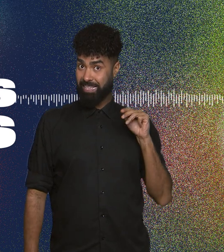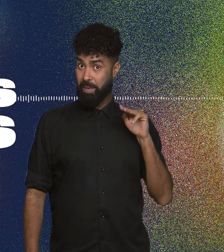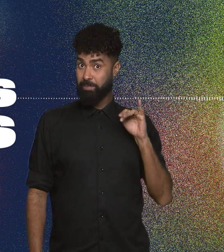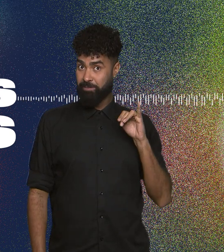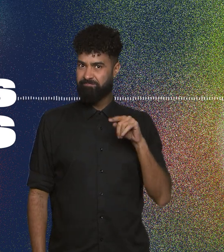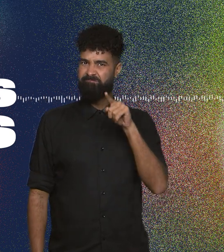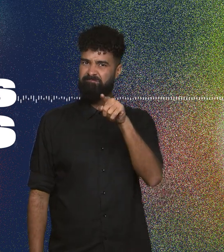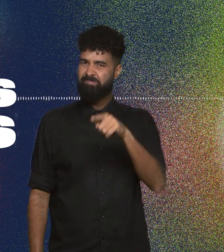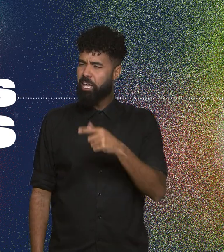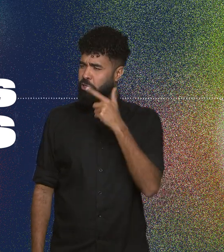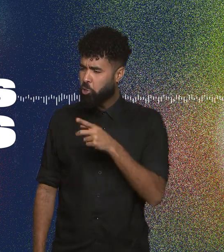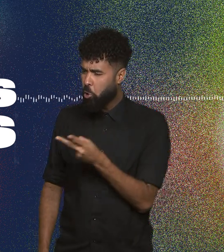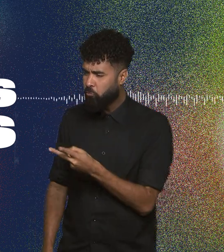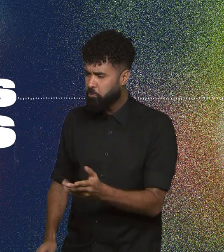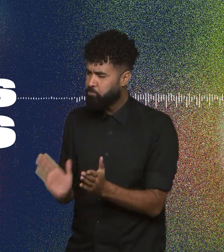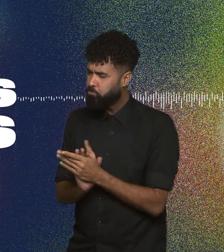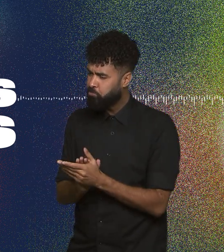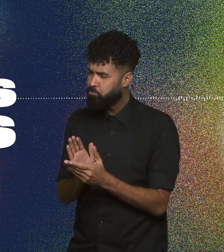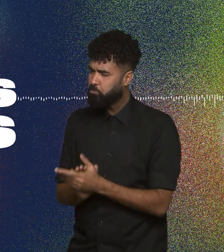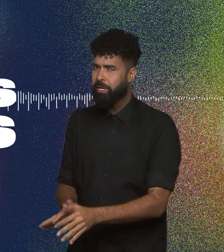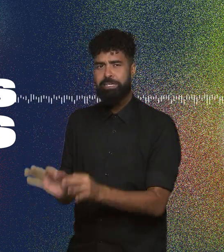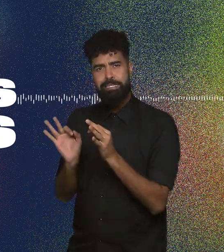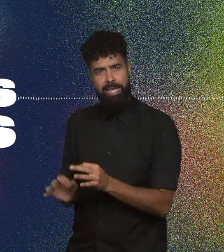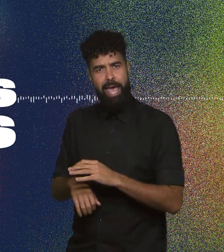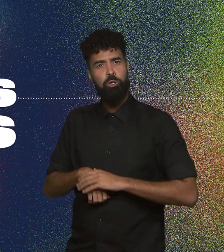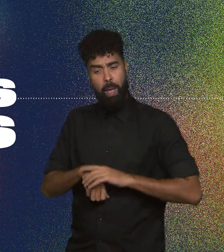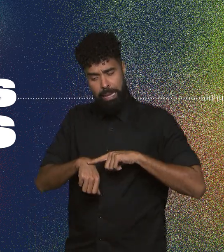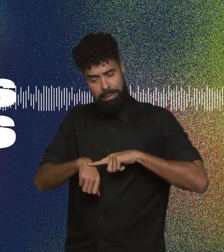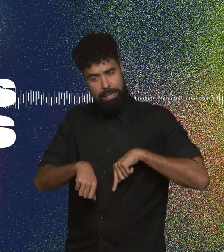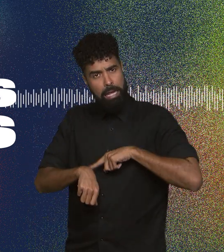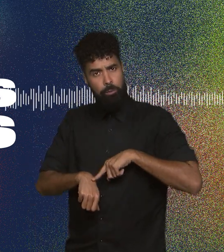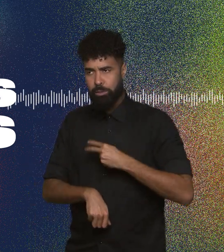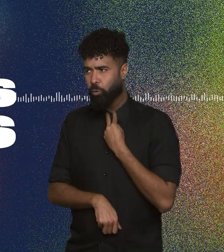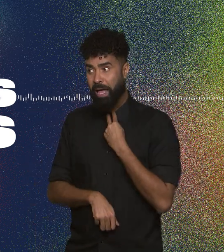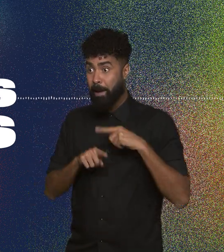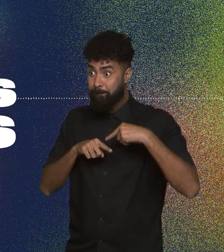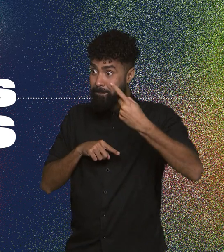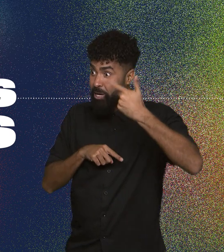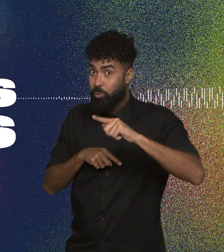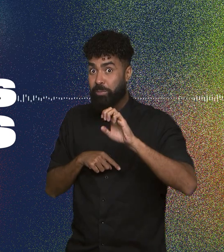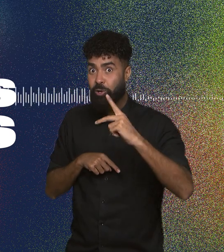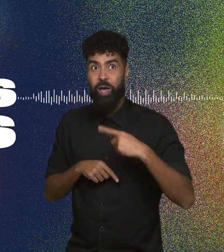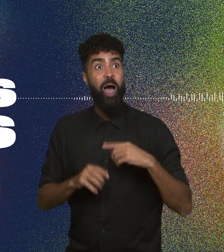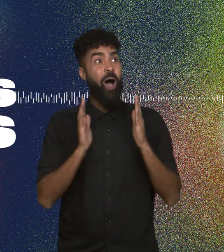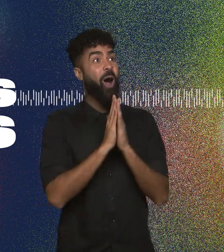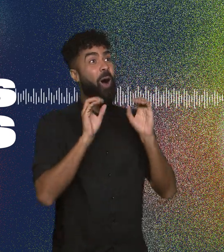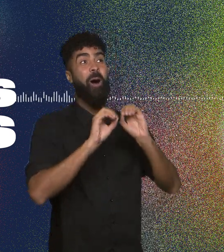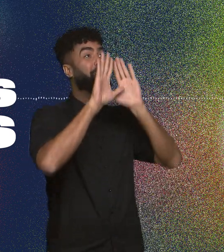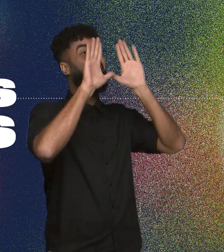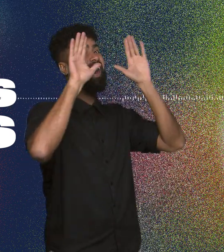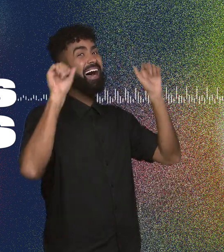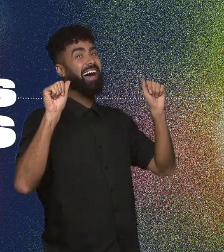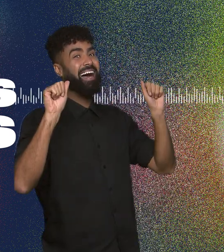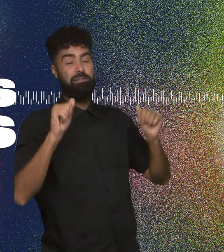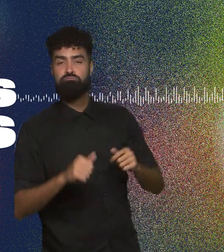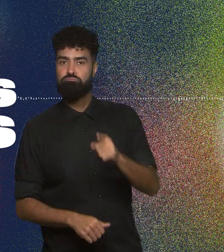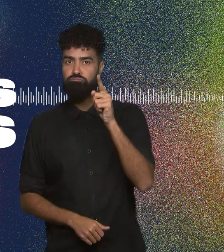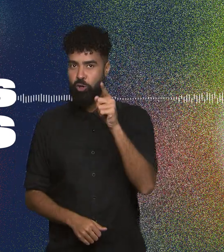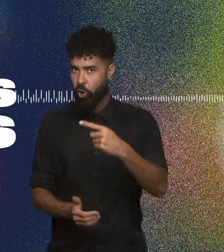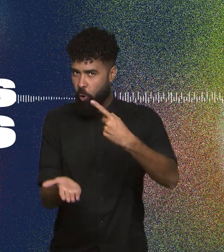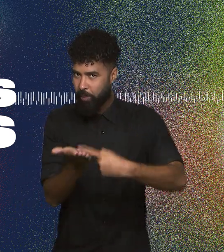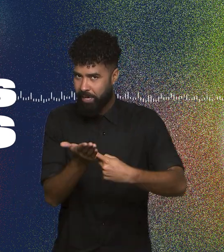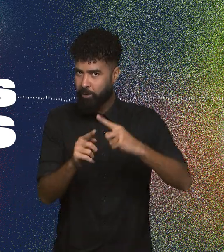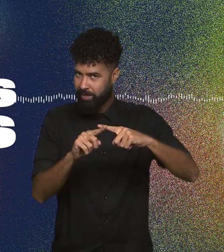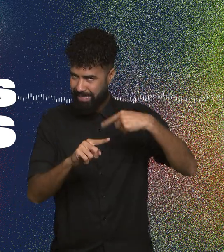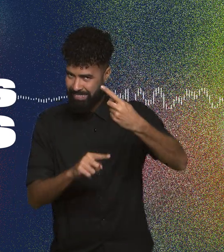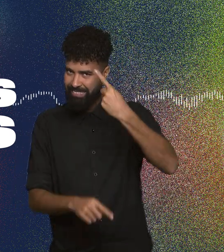estão certíssimos. Vamos ter que fazer um episódio extra. Oba! Então tá combinado. Voltamos na